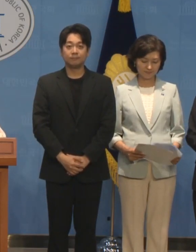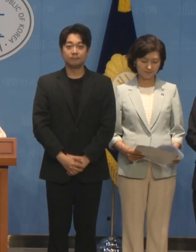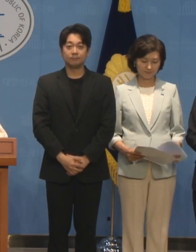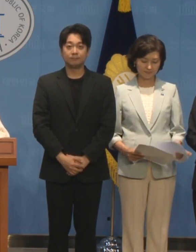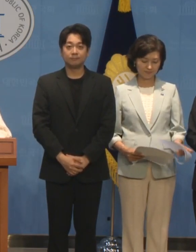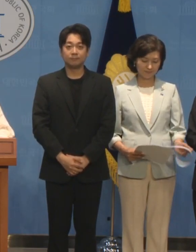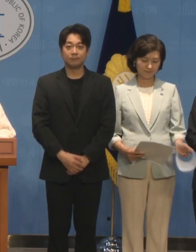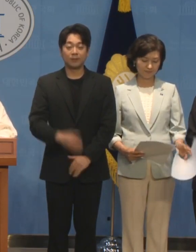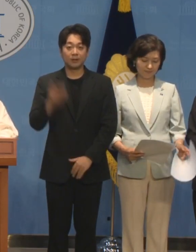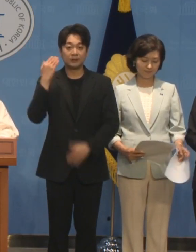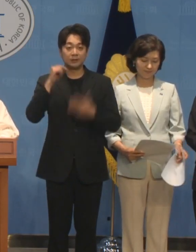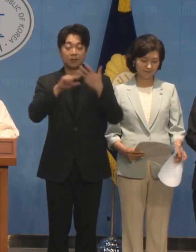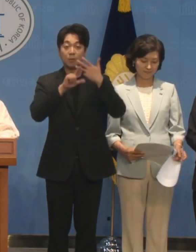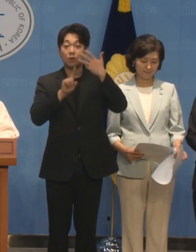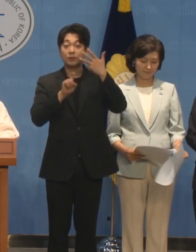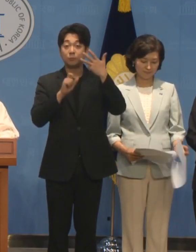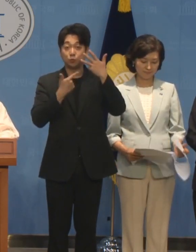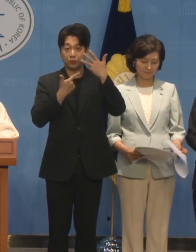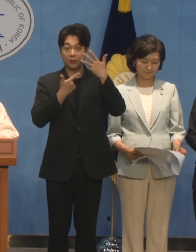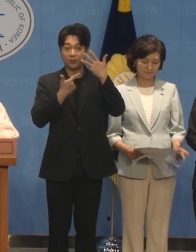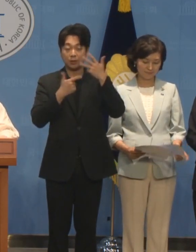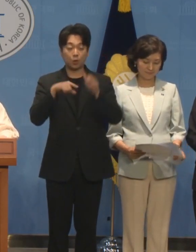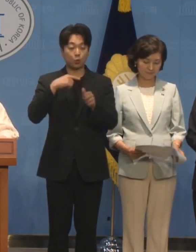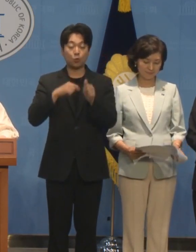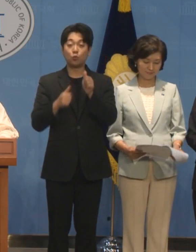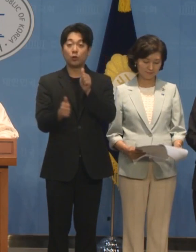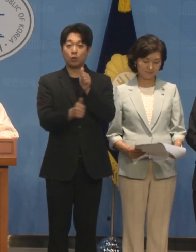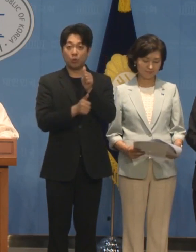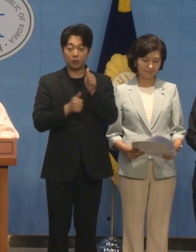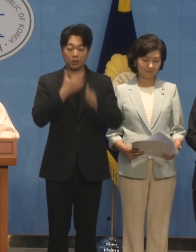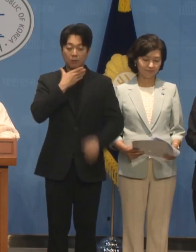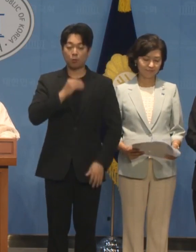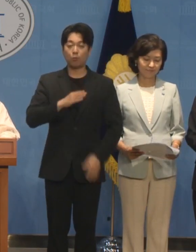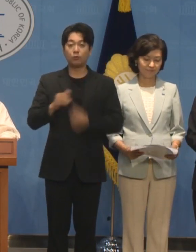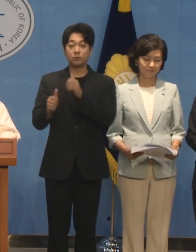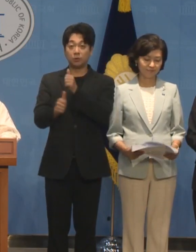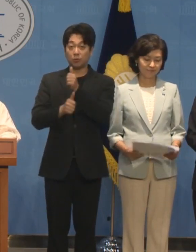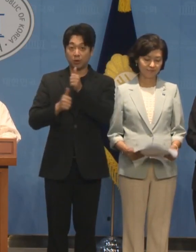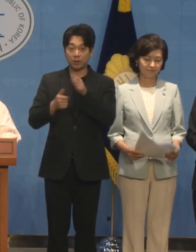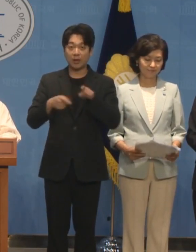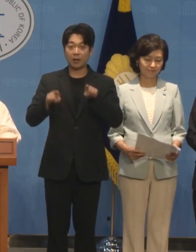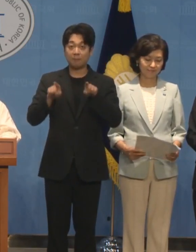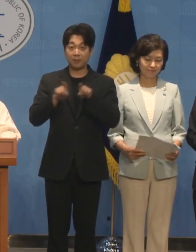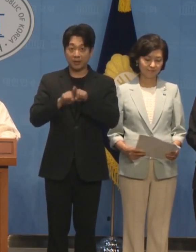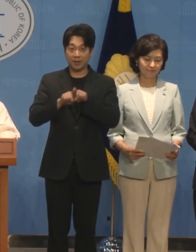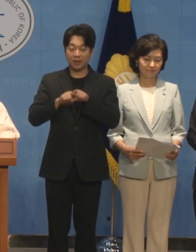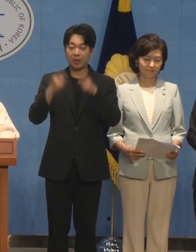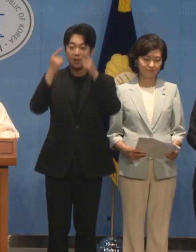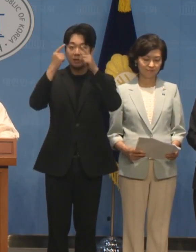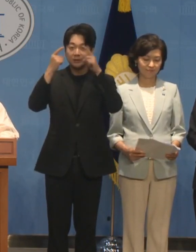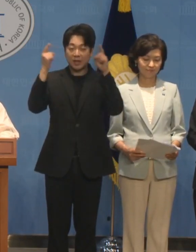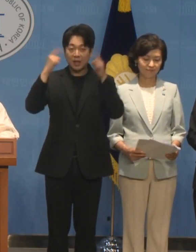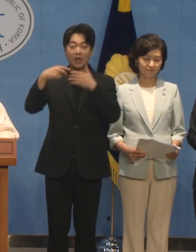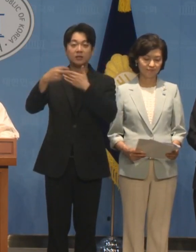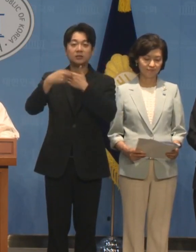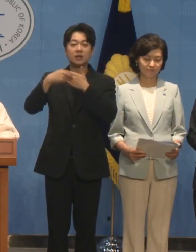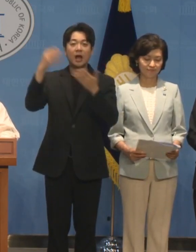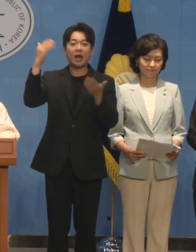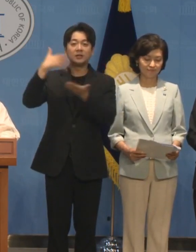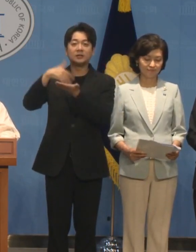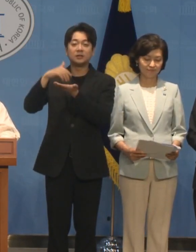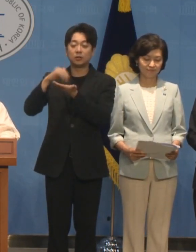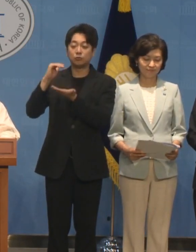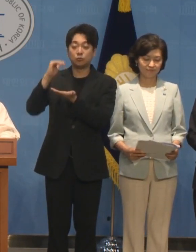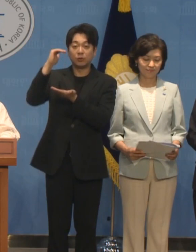지난 16일 국회 교육위원회와 보건복지위원회가 2,000명 의대 정원 증원 정책의